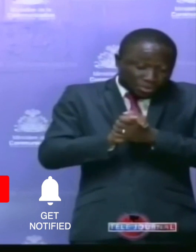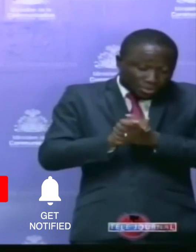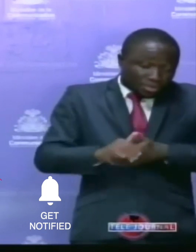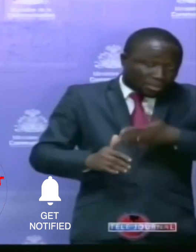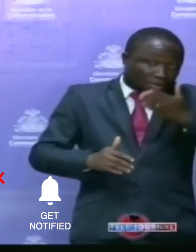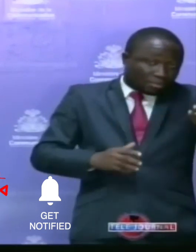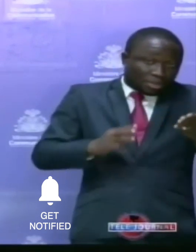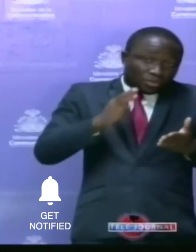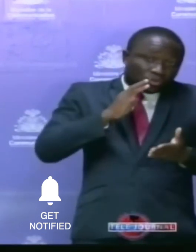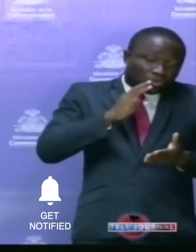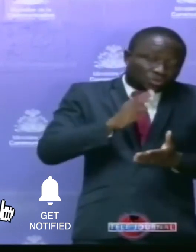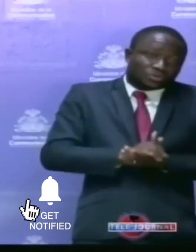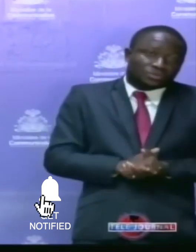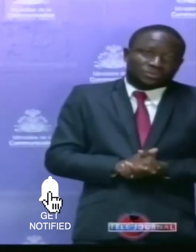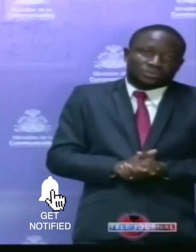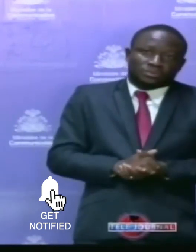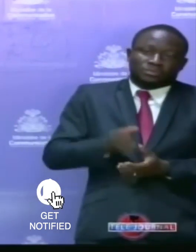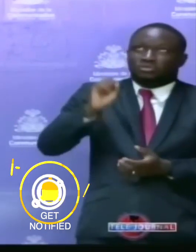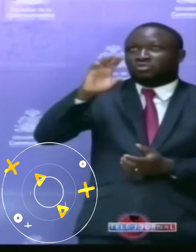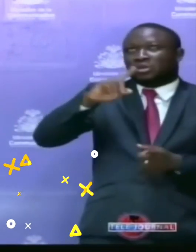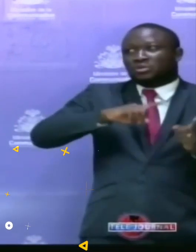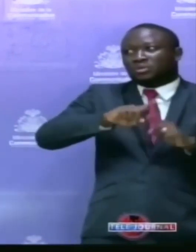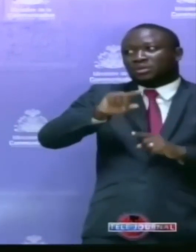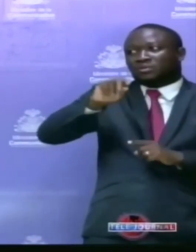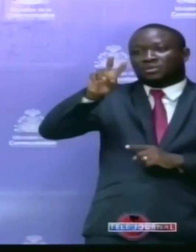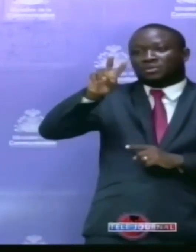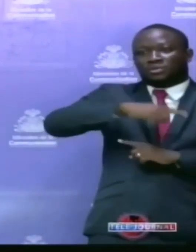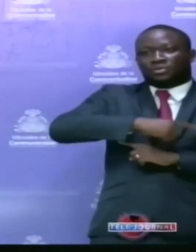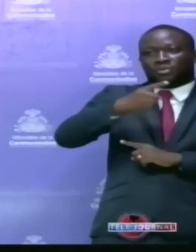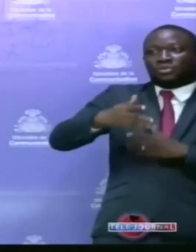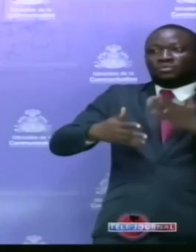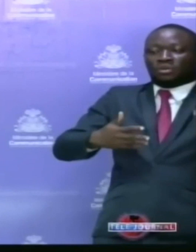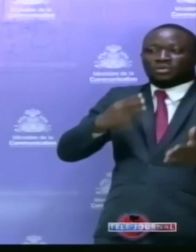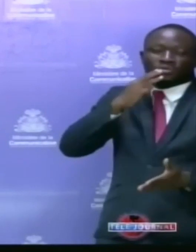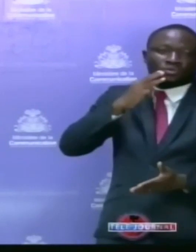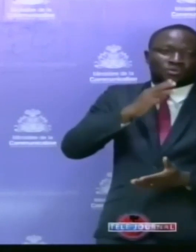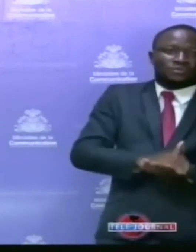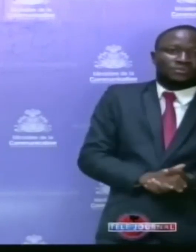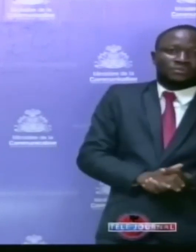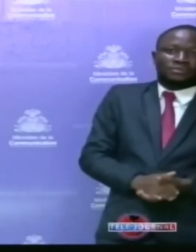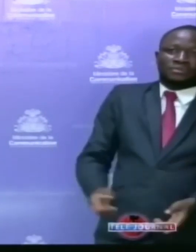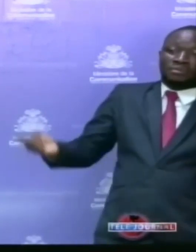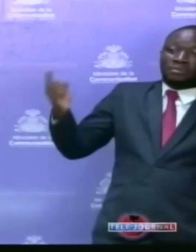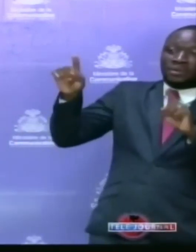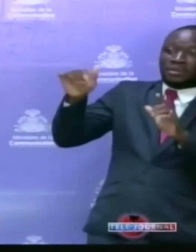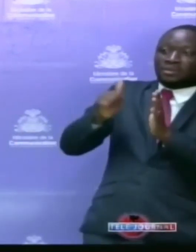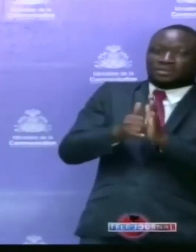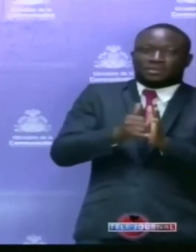disposition. Mais on dirait de 15 à 22 jours pour l'alimenter en eau. Mais pendant la période, ça a